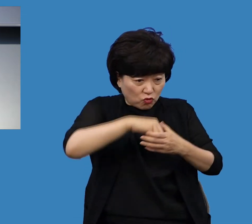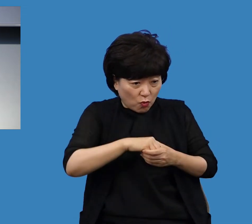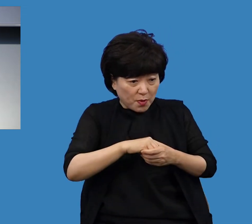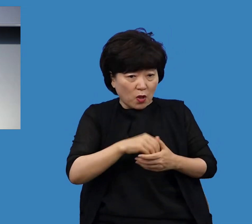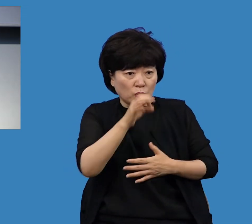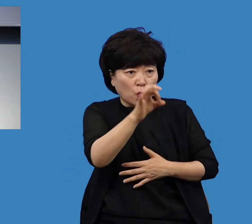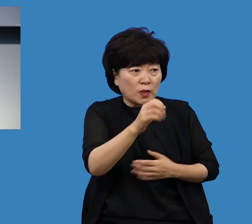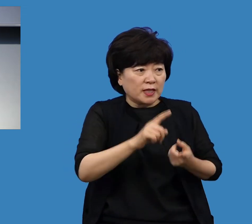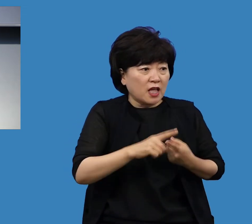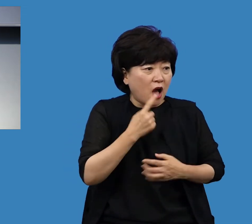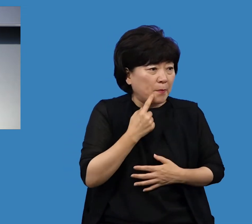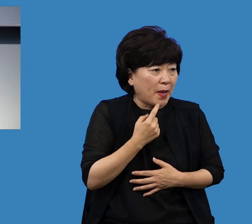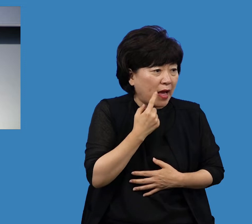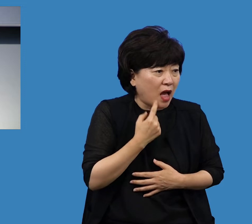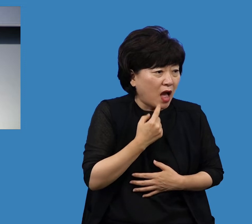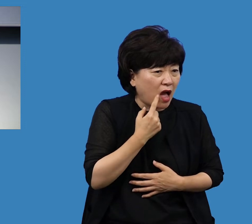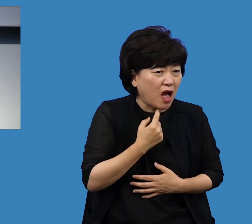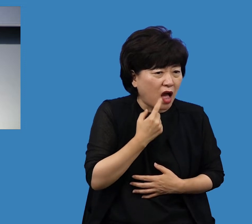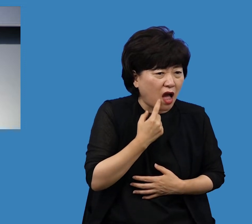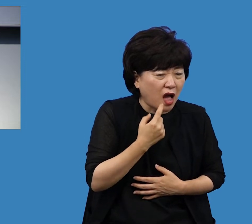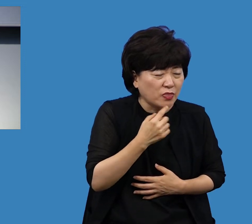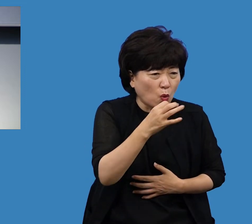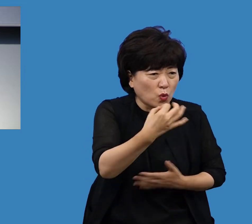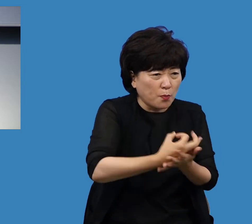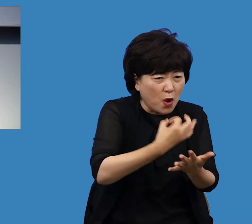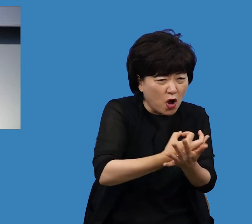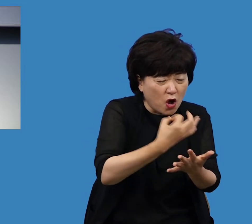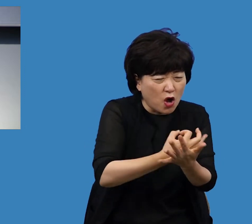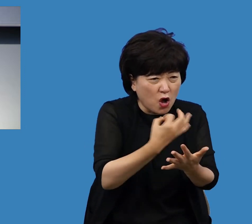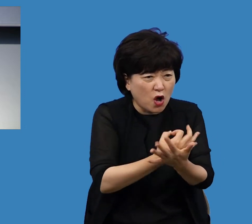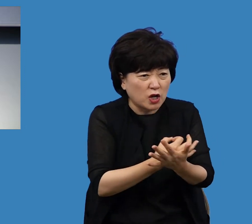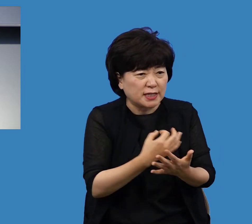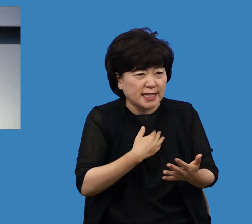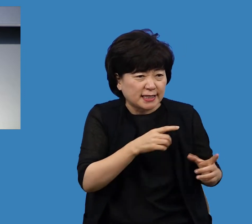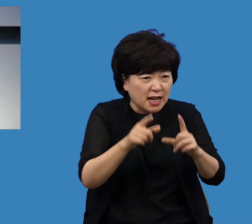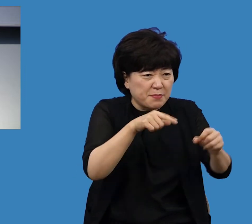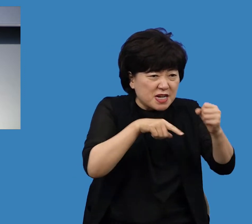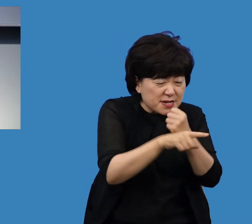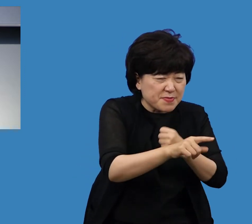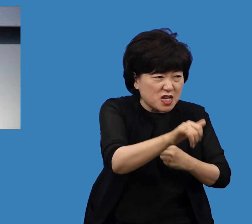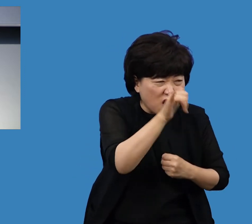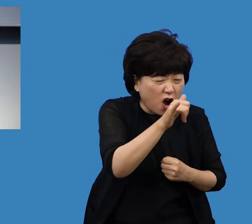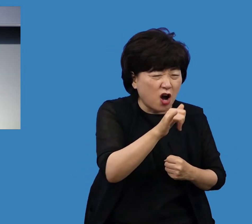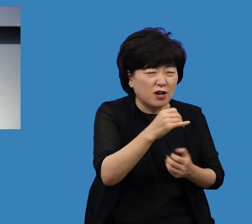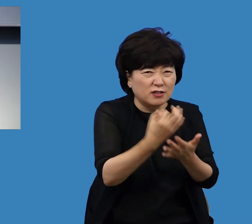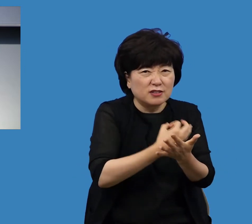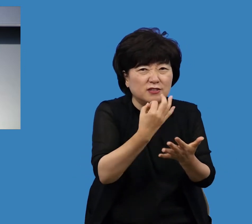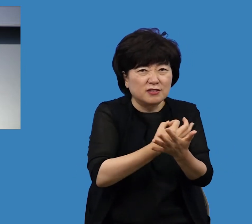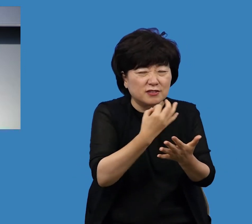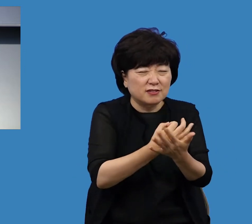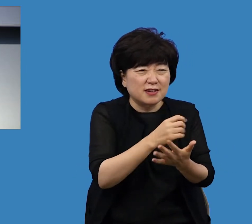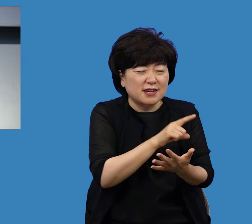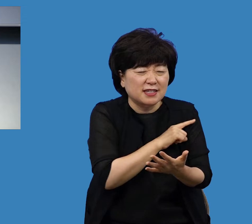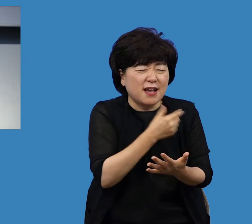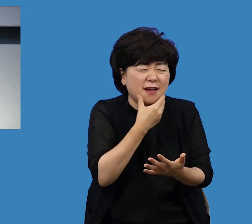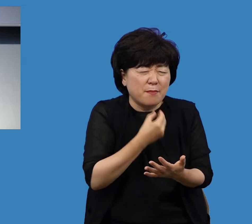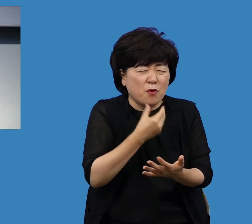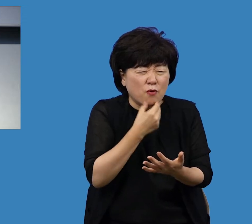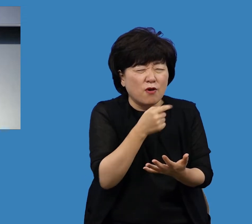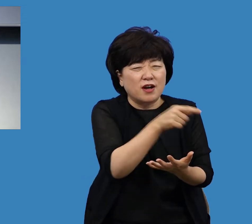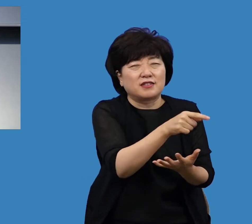갈망을 일으킵니다. 그래서 돈과 재물이라고 하는 것을 인생의 의미로 만들게 하고 그것을 이루는 것에서 행복과